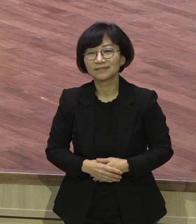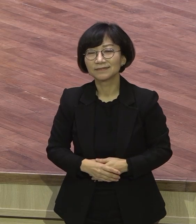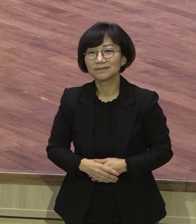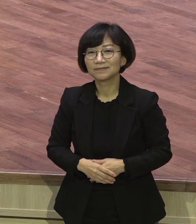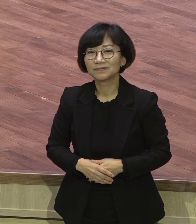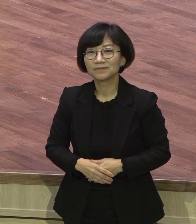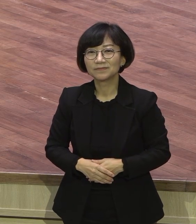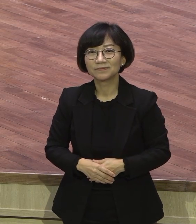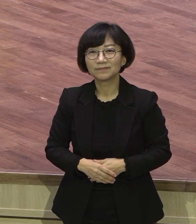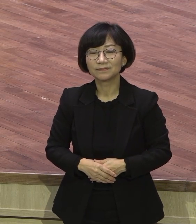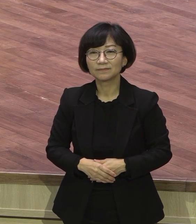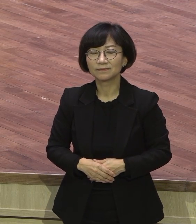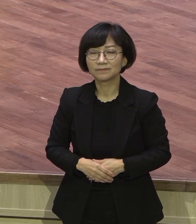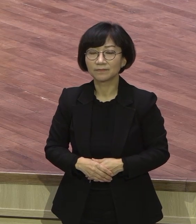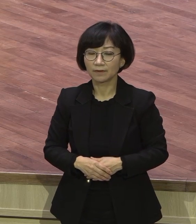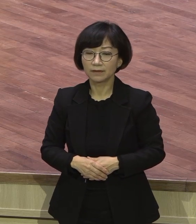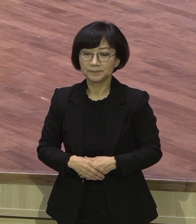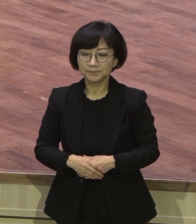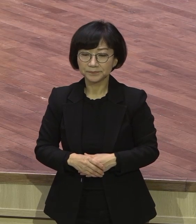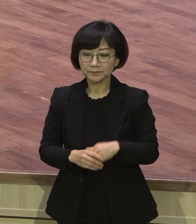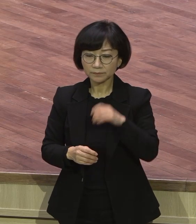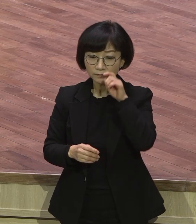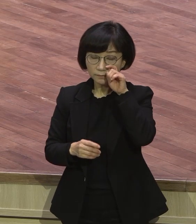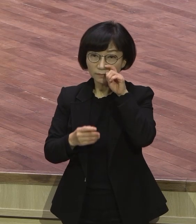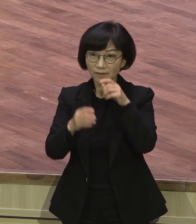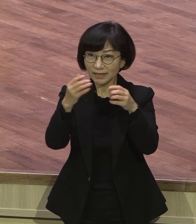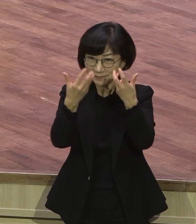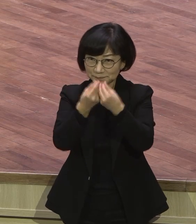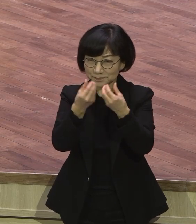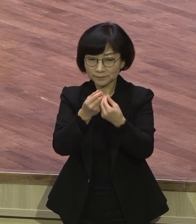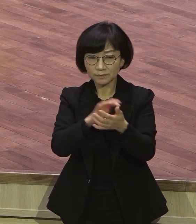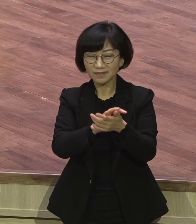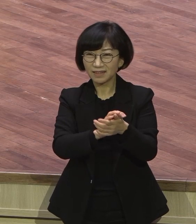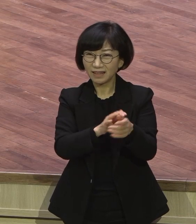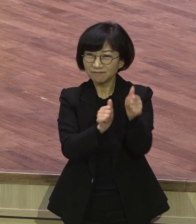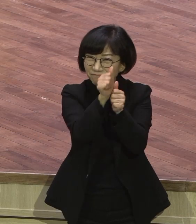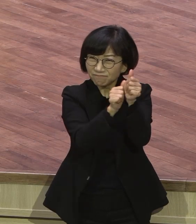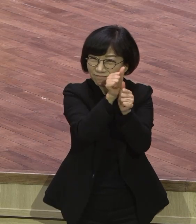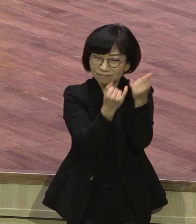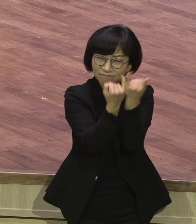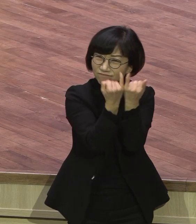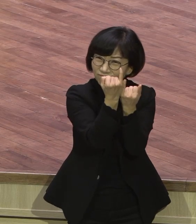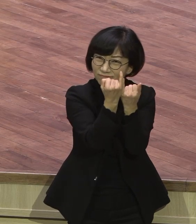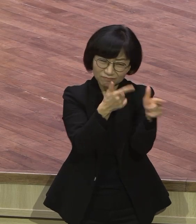동성애 왜 비성적이냐 창조 원리가 아니에요